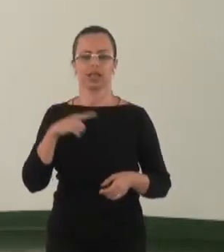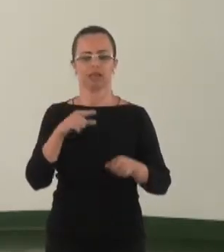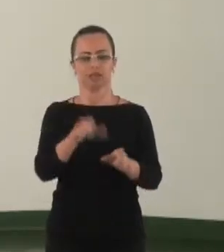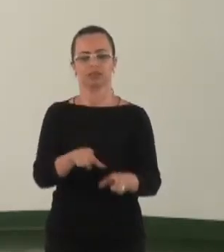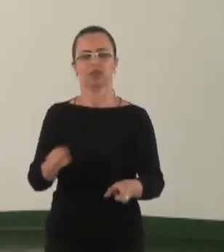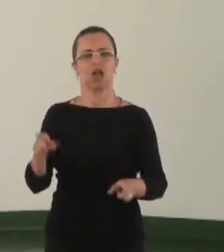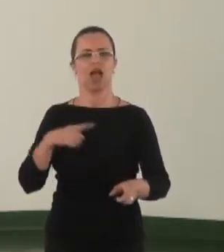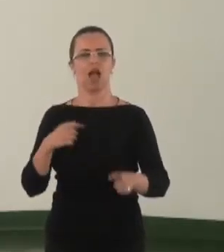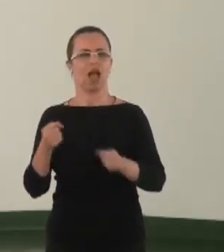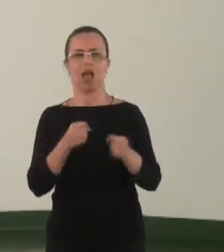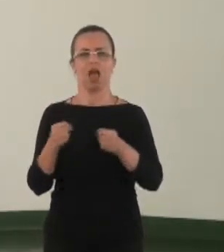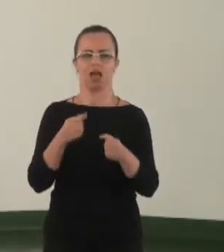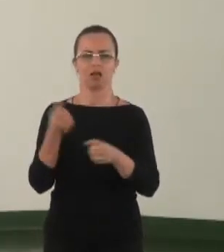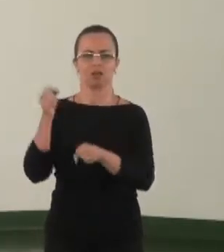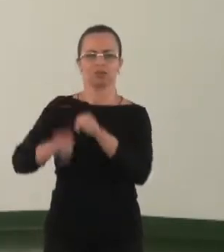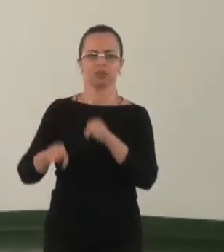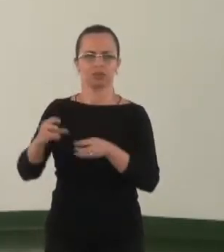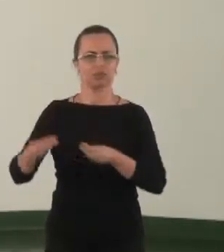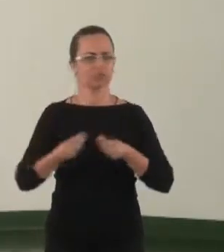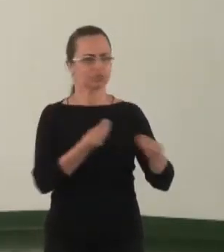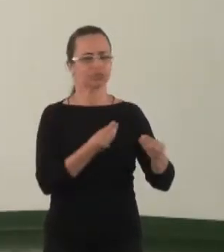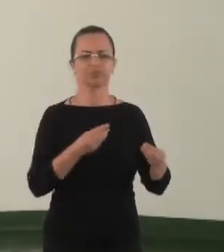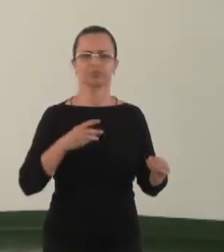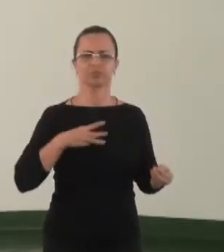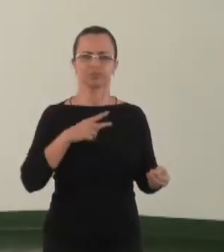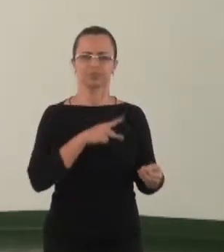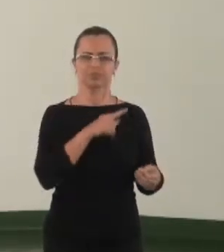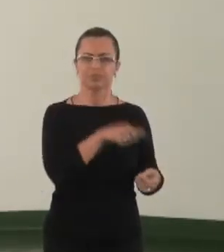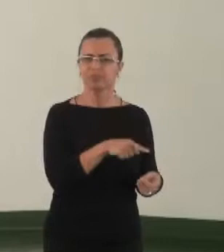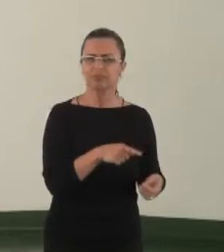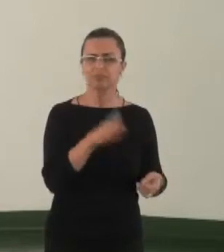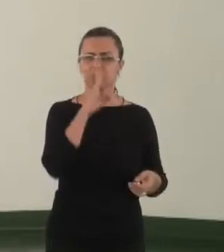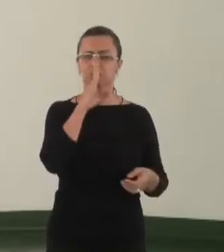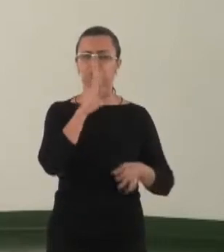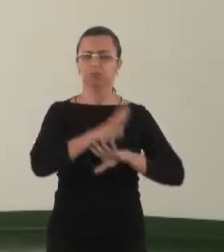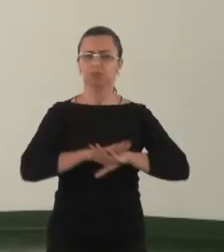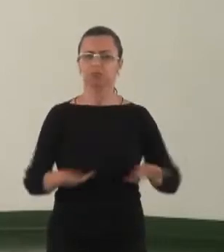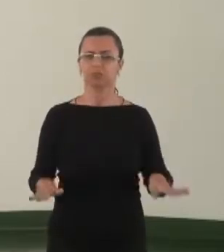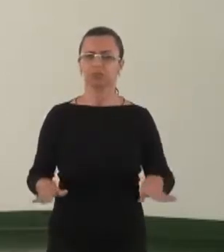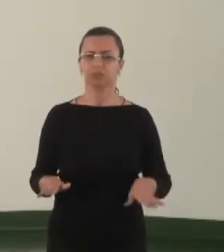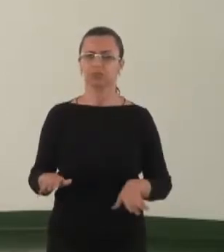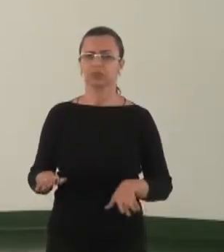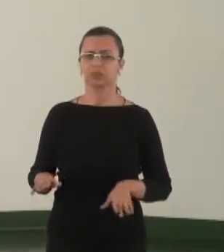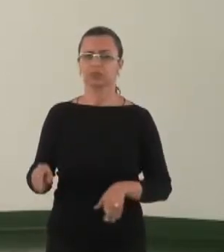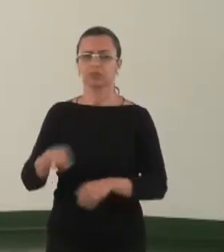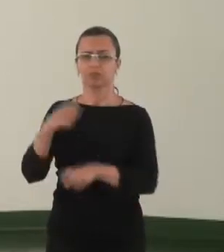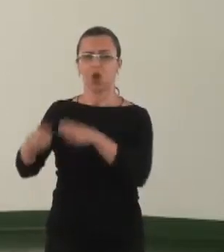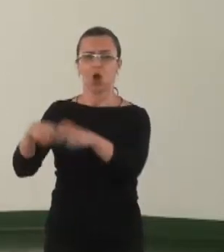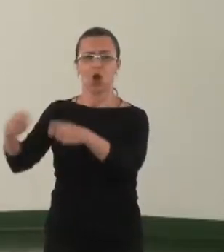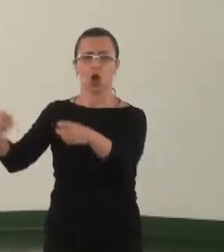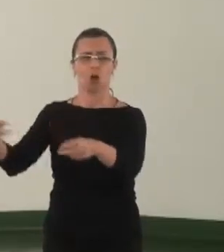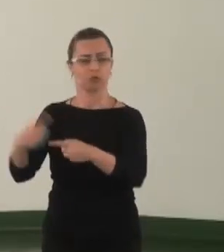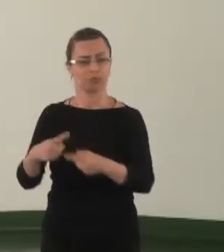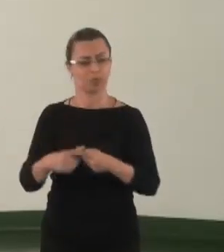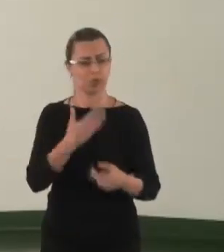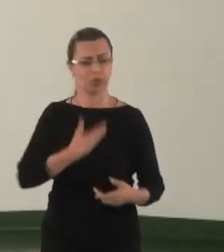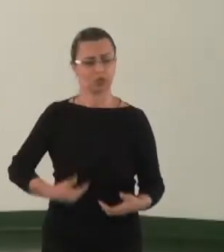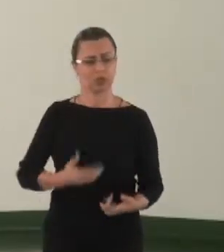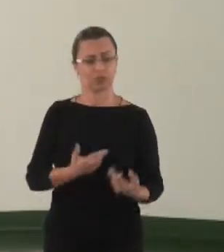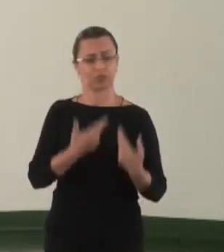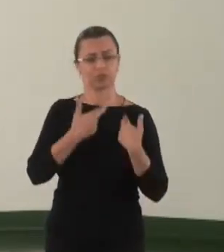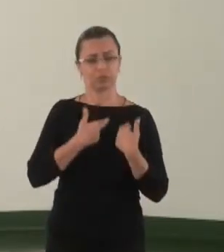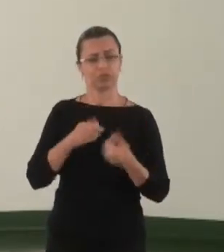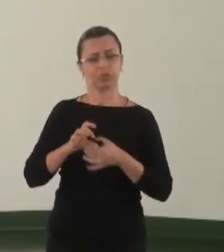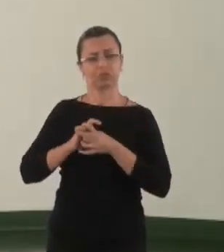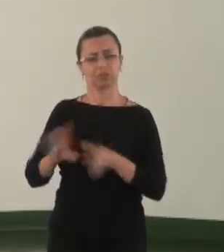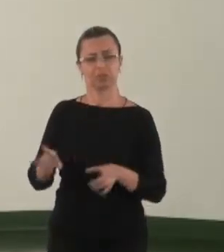fica por aquilo mesmo. Uma coisa que não, assim, está gravíssima. Então, a população morre por como o Estado mata. E o Ministério